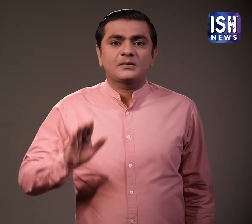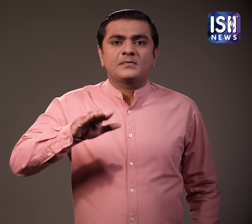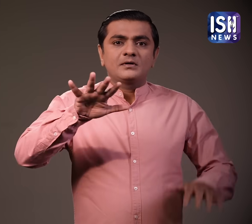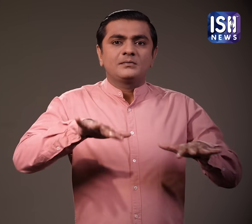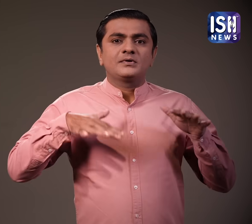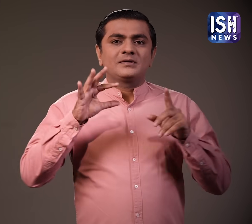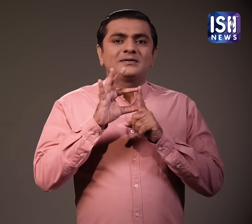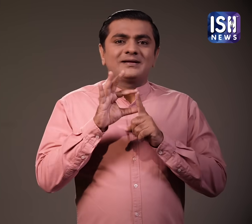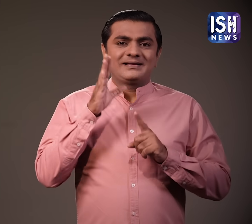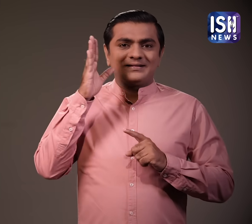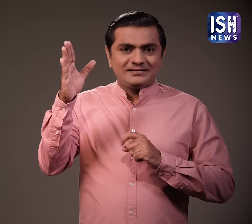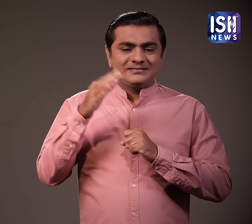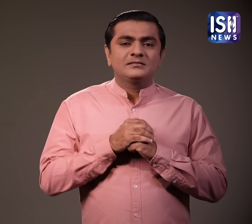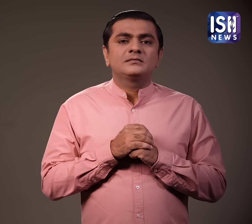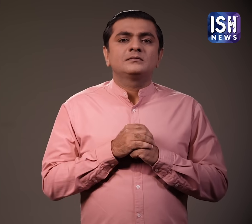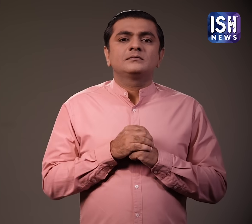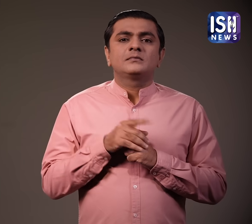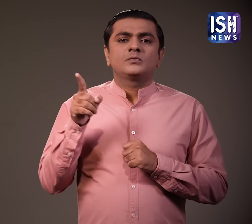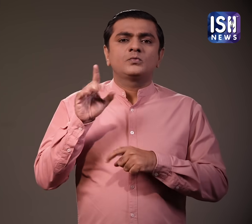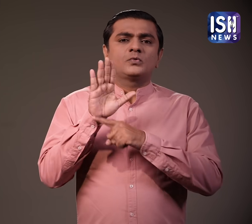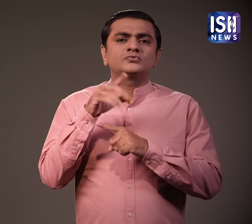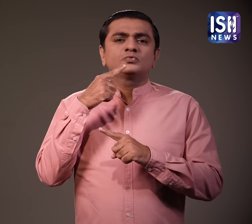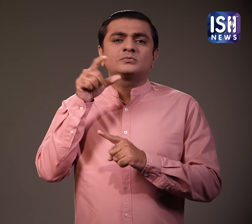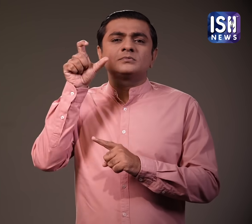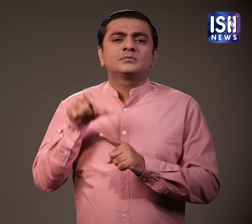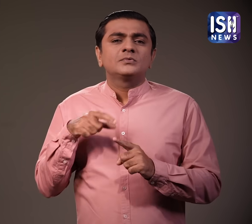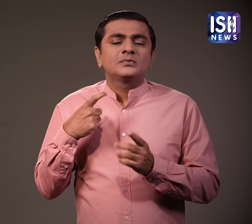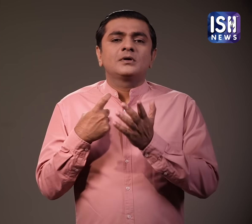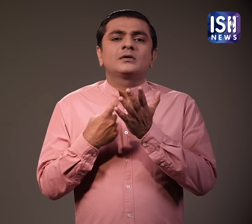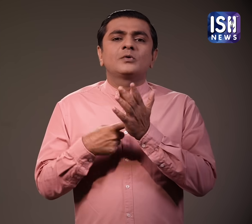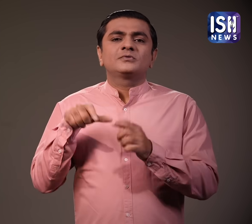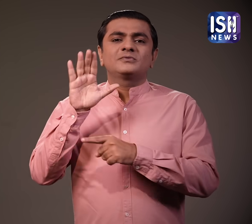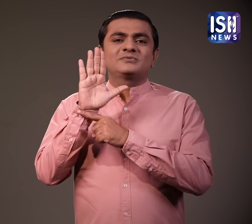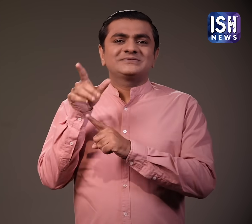राहुल गांदी को संसत से बाहर कर दिया गया था और संसत पच्छे हटा दिया गया था